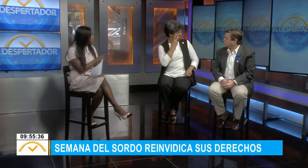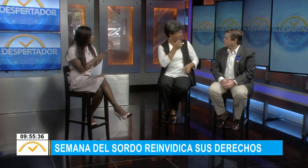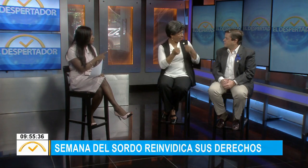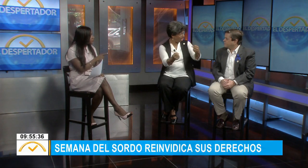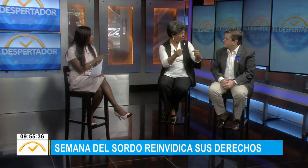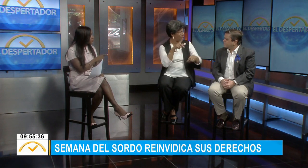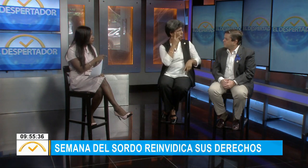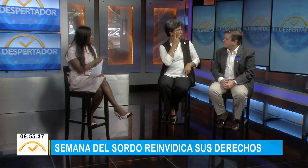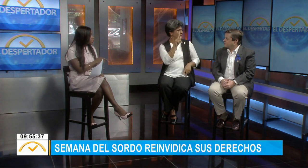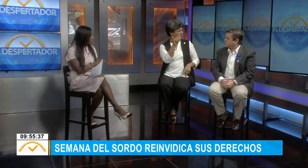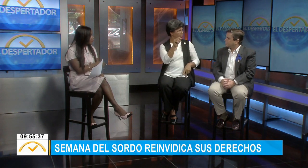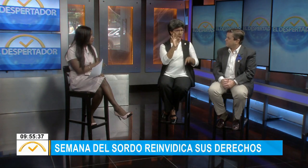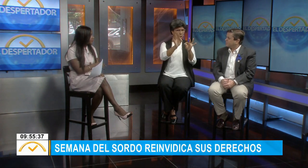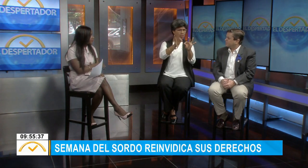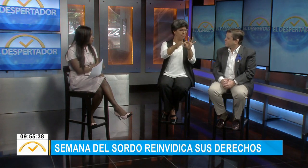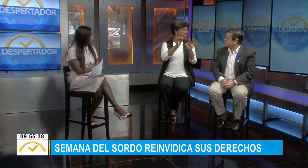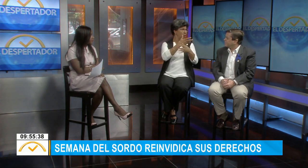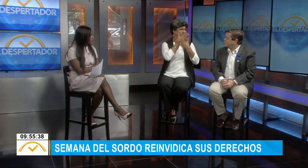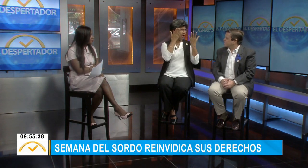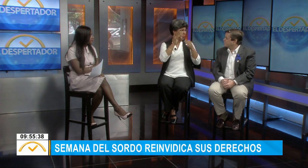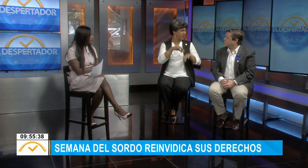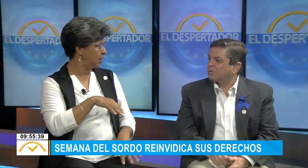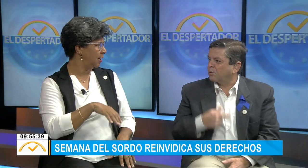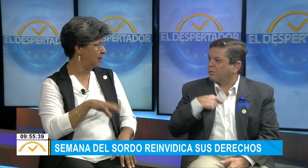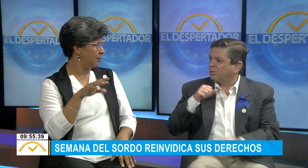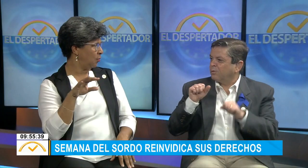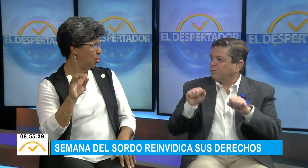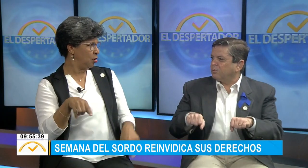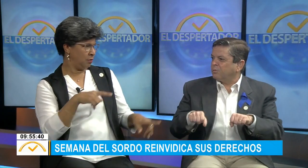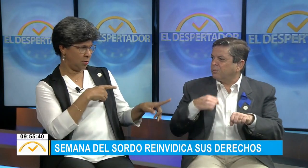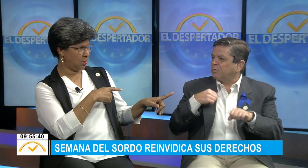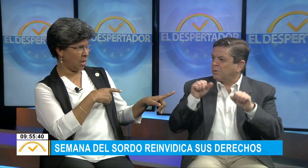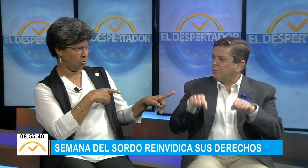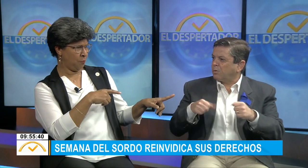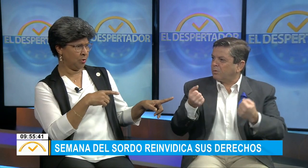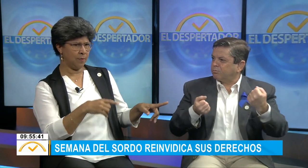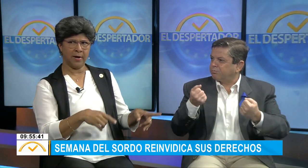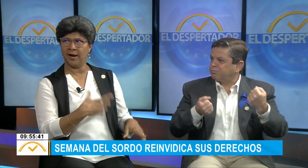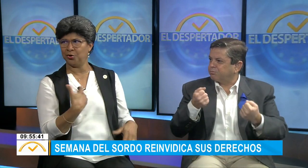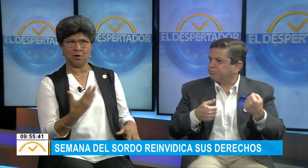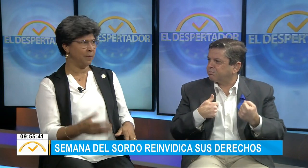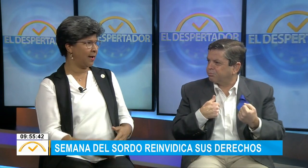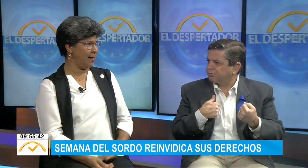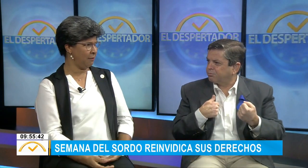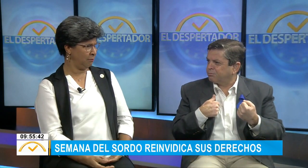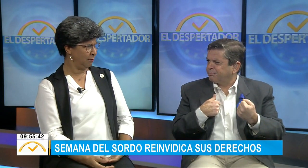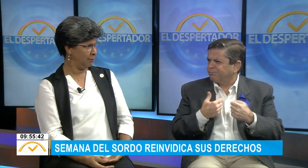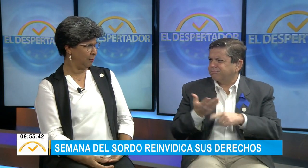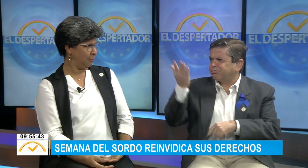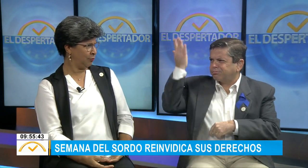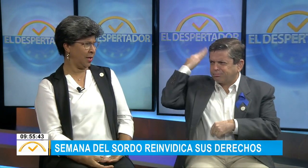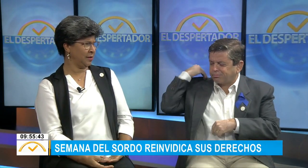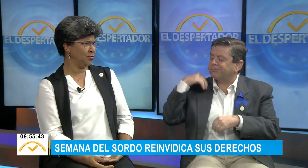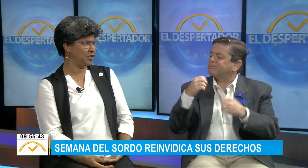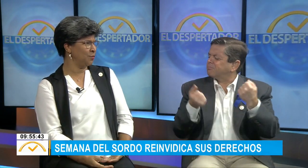sin tener una traductora? ¿Leyendo los labios? Dice, yo puedo manejar, yo tengo mi carro. Hace muchísimo